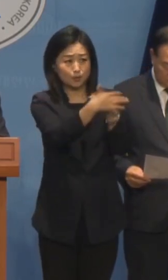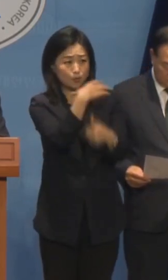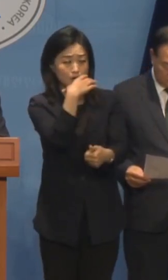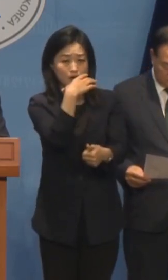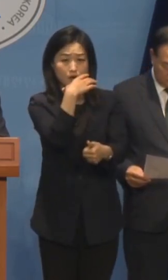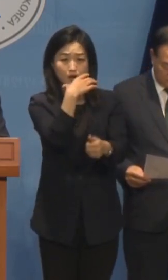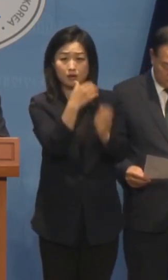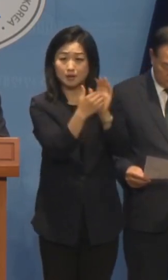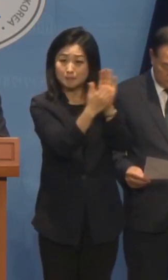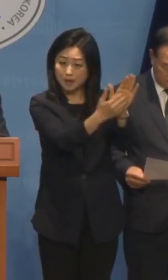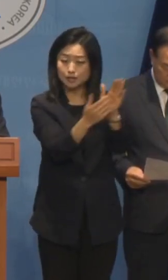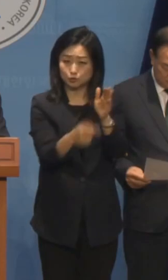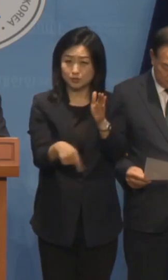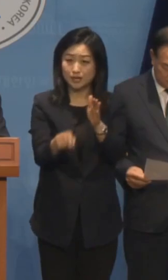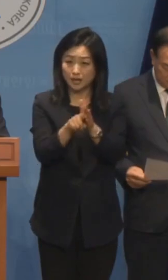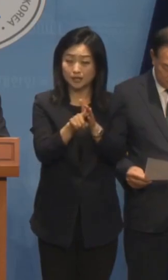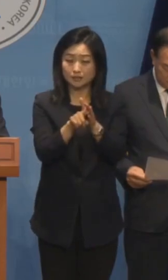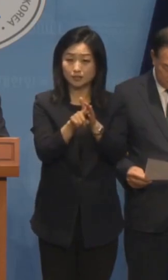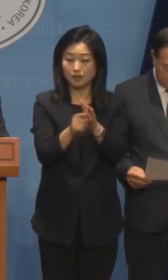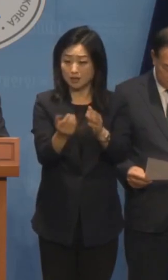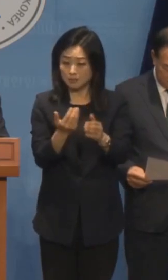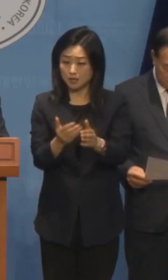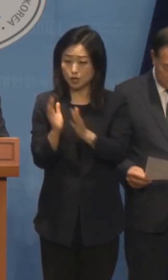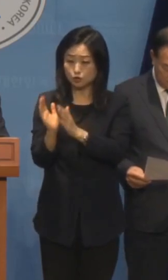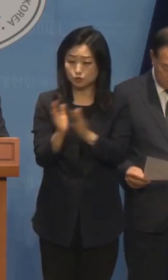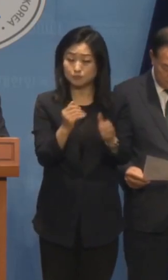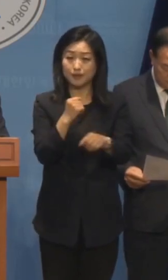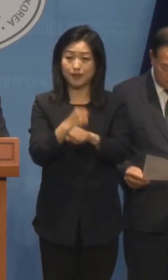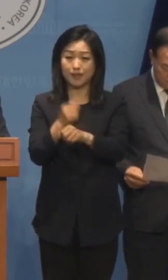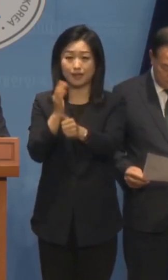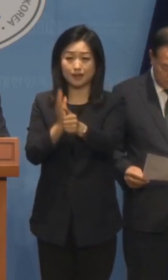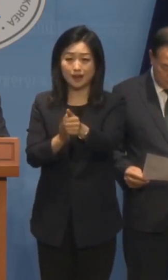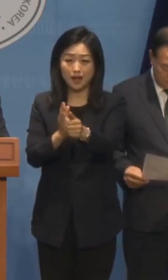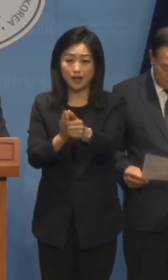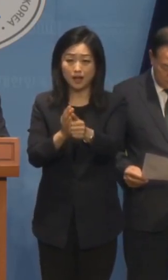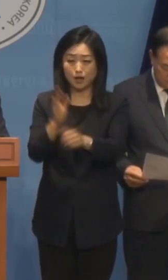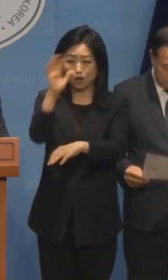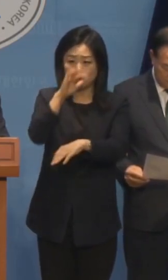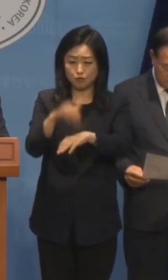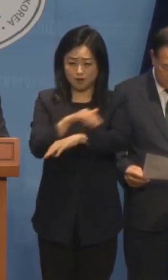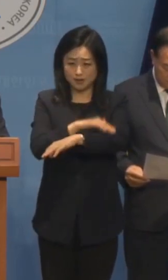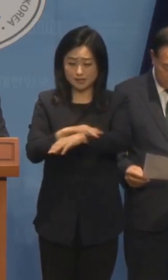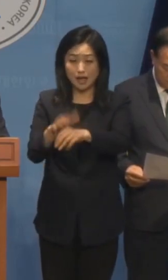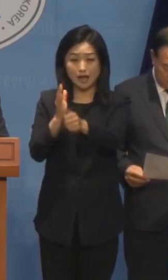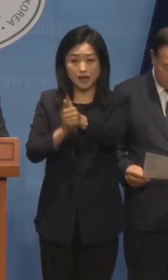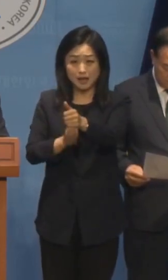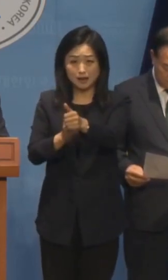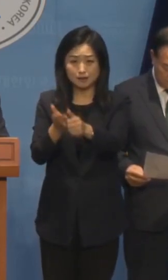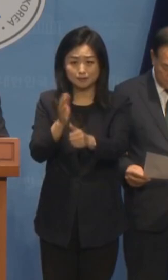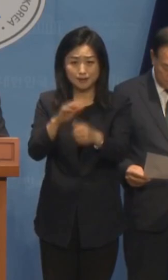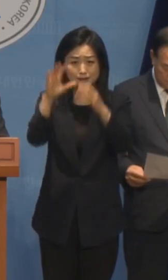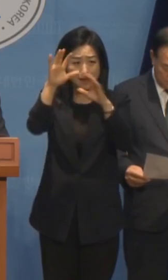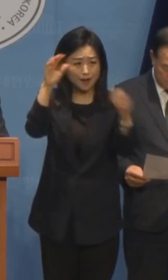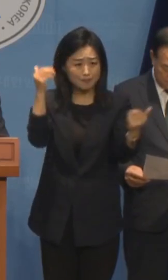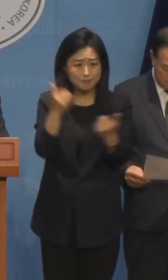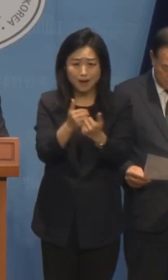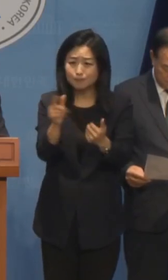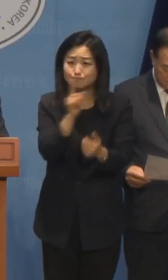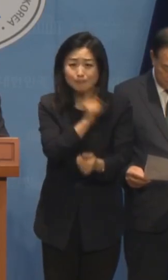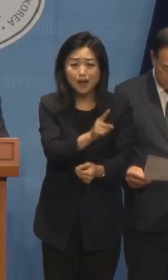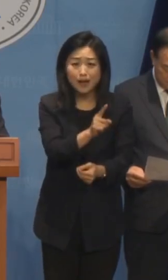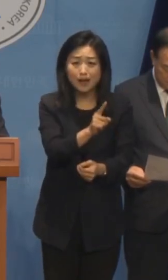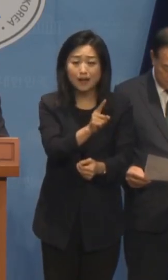가정해 대비 태세를 갖추라고 한 발언이 어떻게 반합법적이고 탄핵 국면에